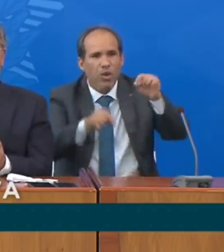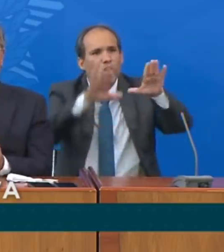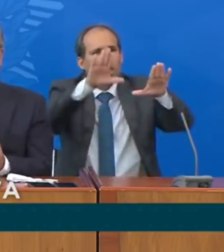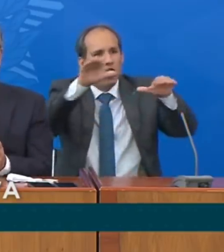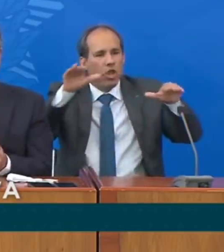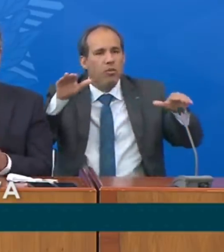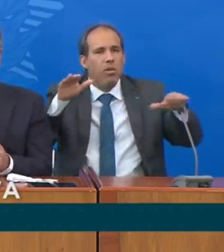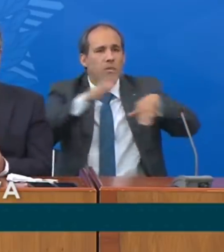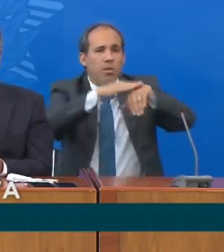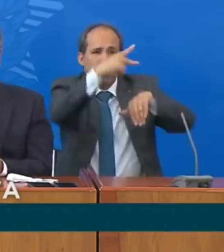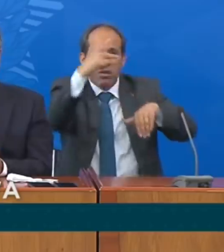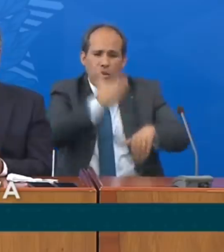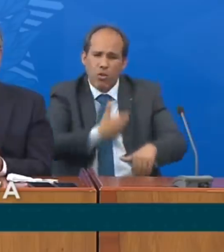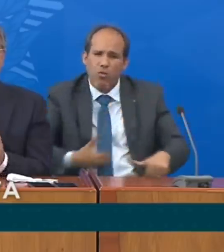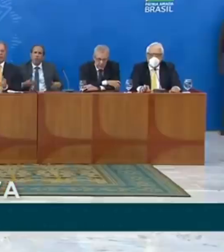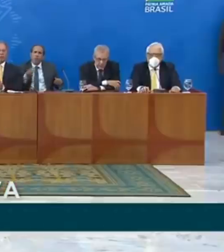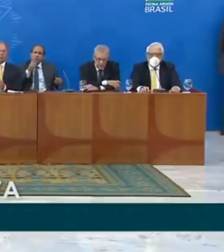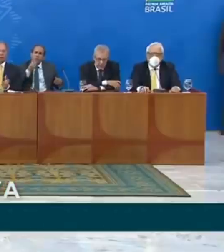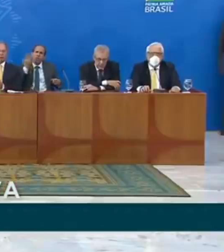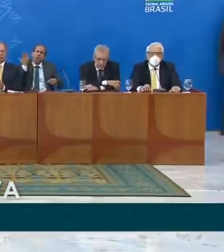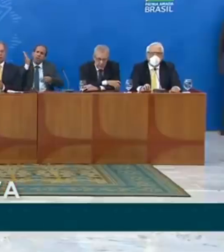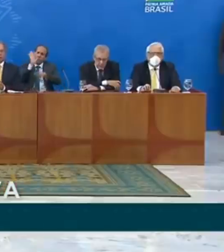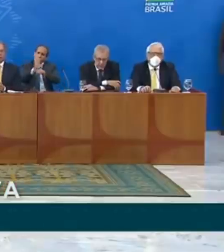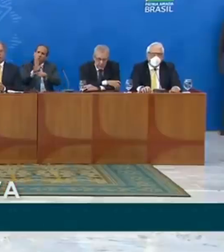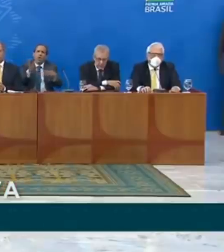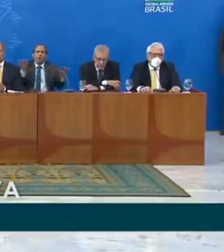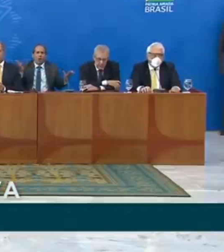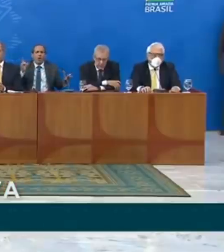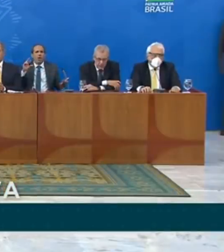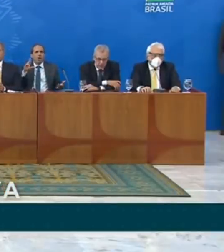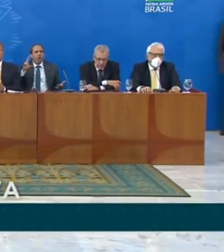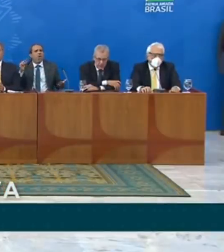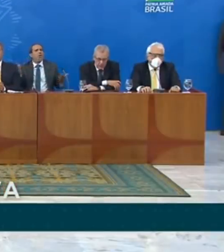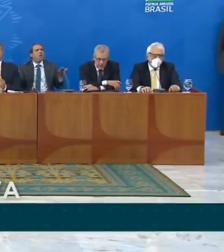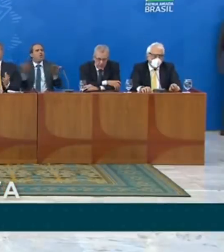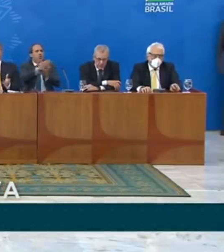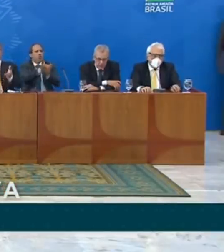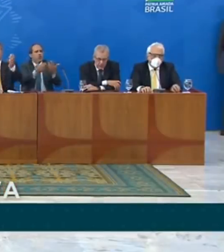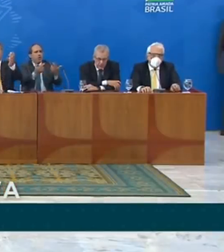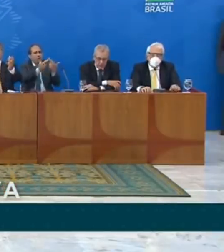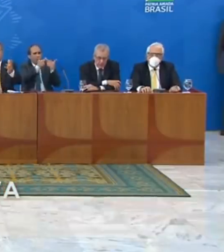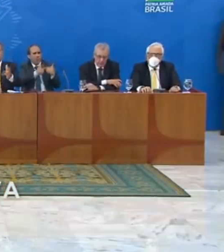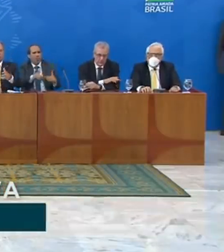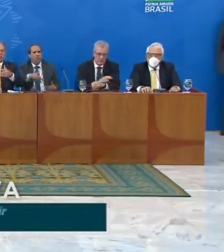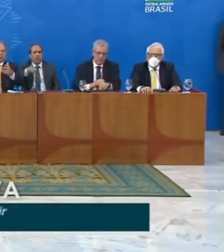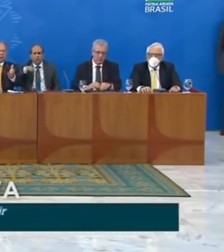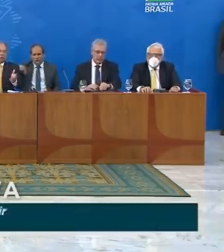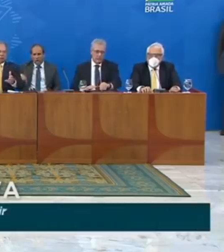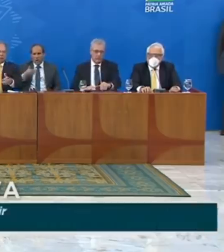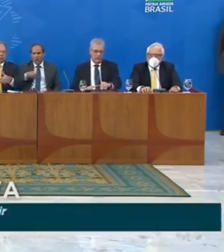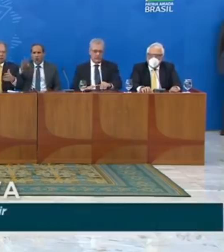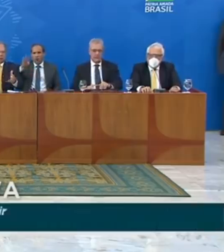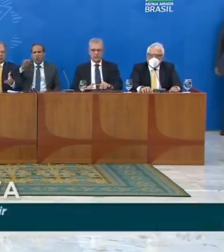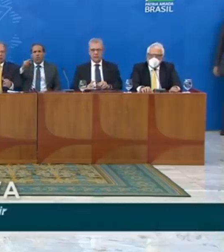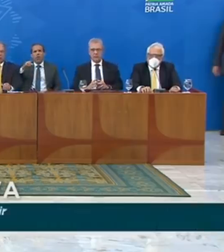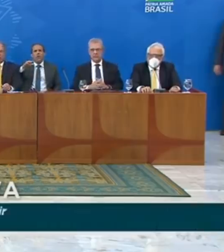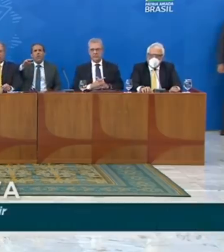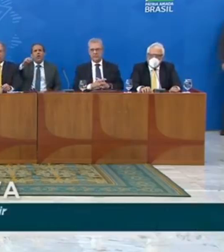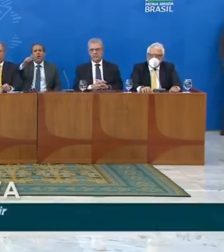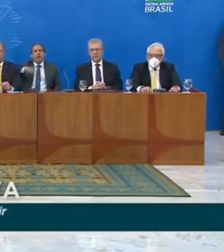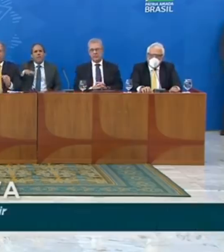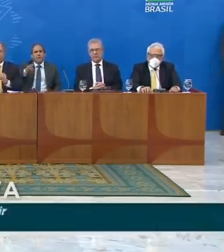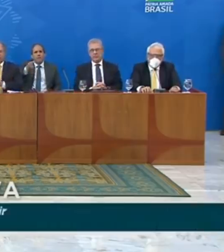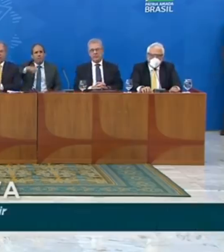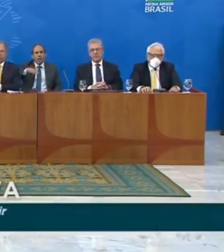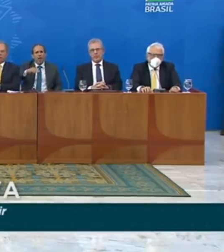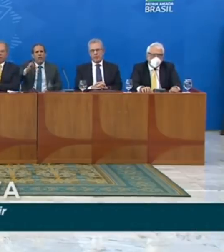para uma cooperação nisso. Ele tem dito, olha, vamos dividir, porque eu baixo o imposto aqui e vocês aumentam aí e acaba prejudicando.